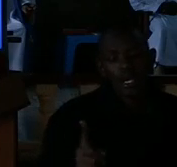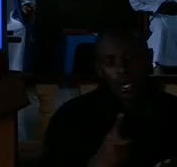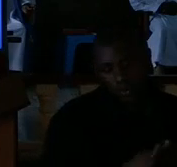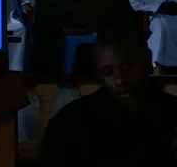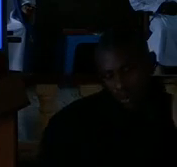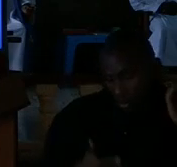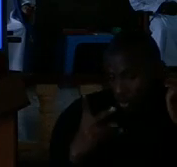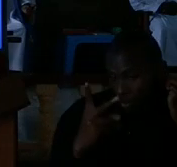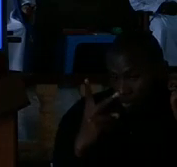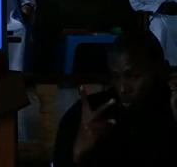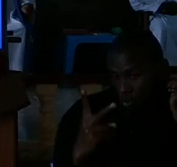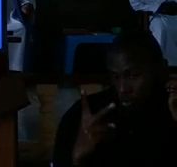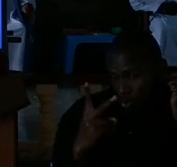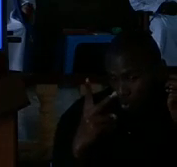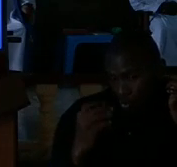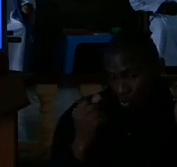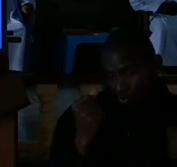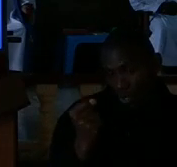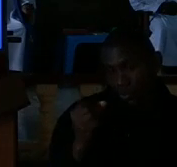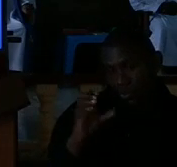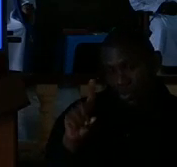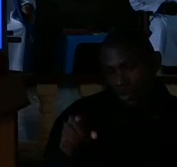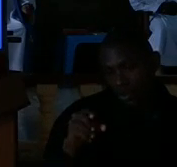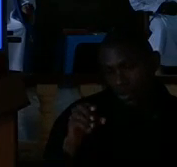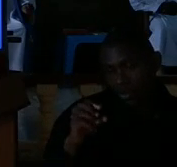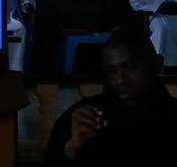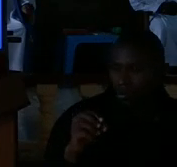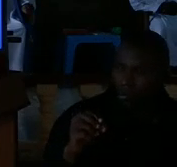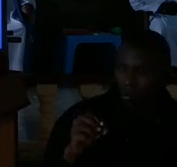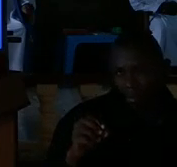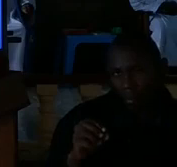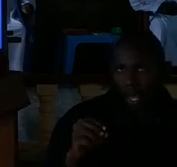2025 igũrũ rĩa iria twonganĩtie kiumia